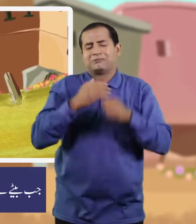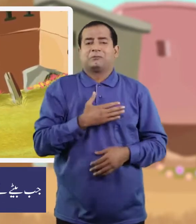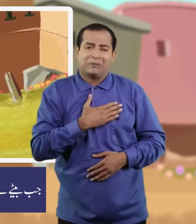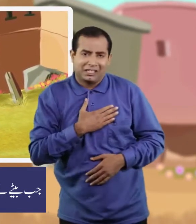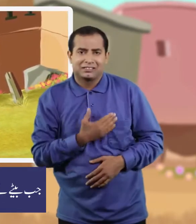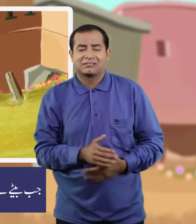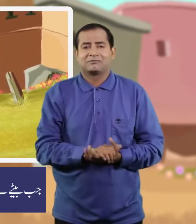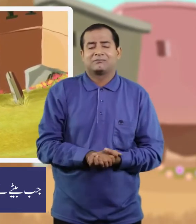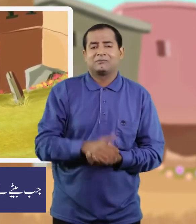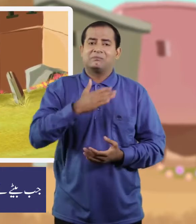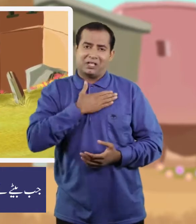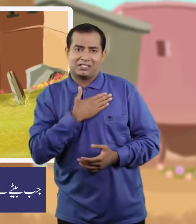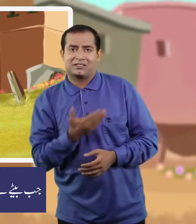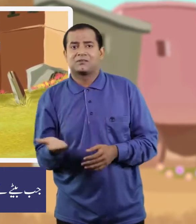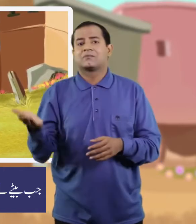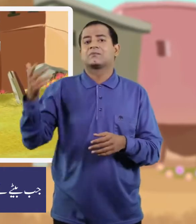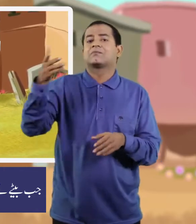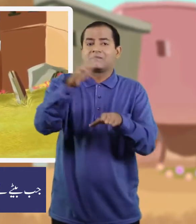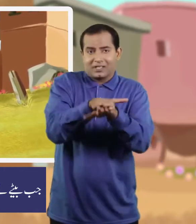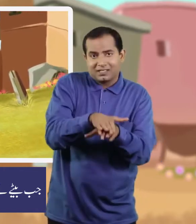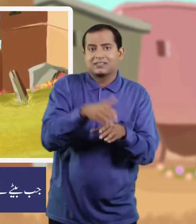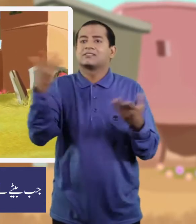बहुत दुखी हो गया, और रोने लगा.